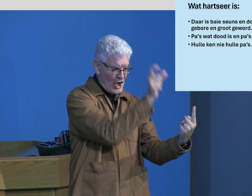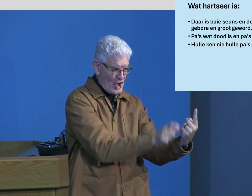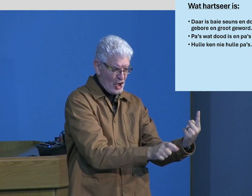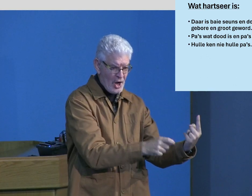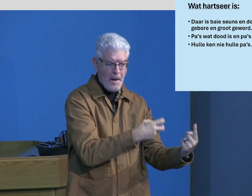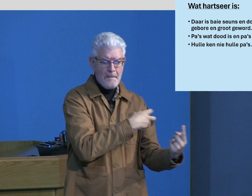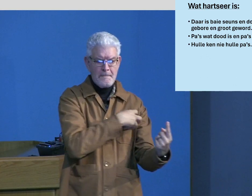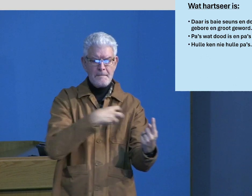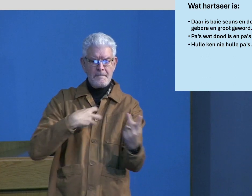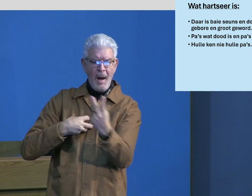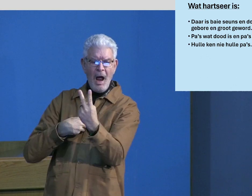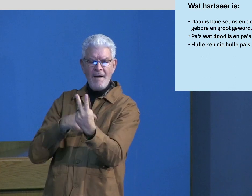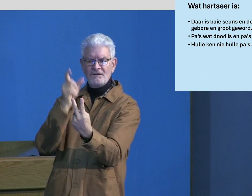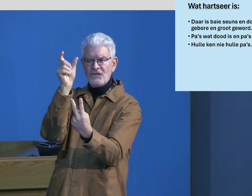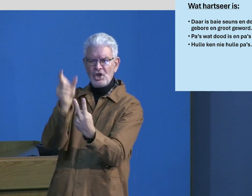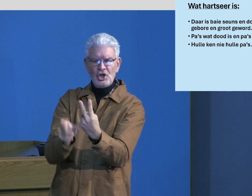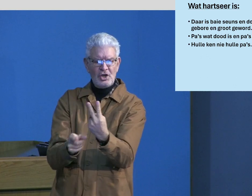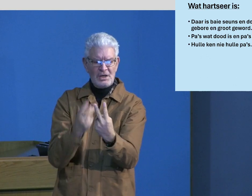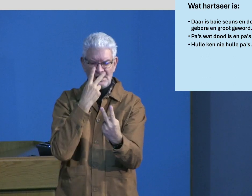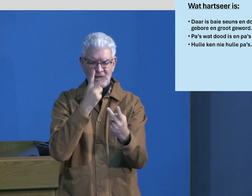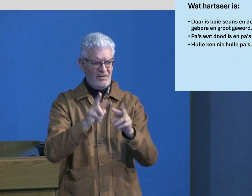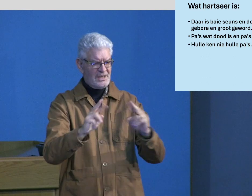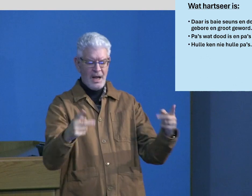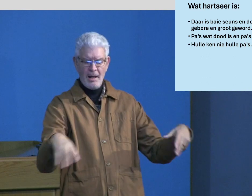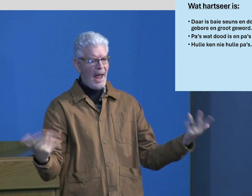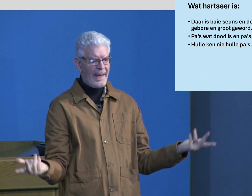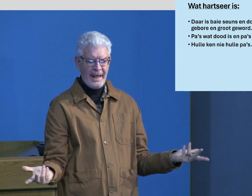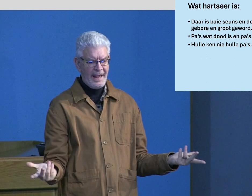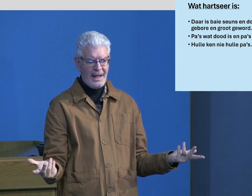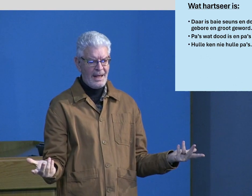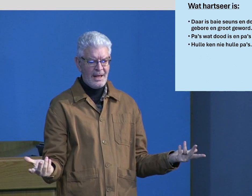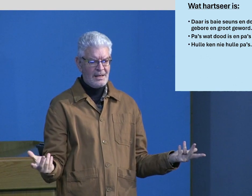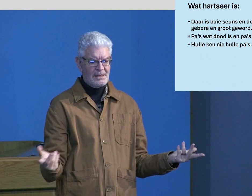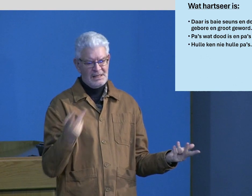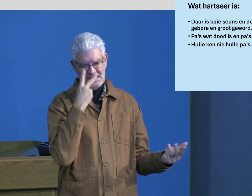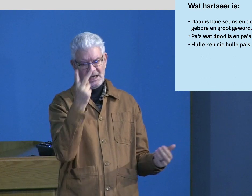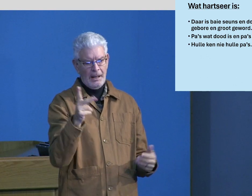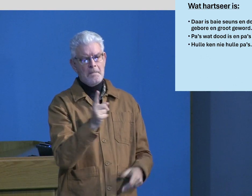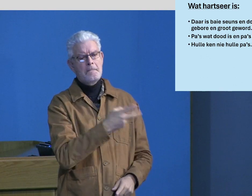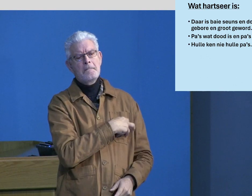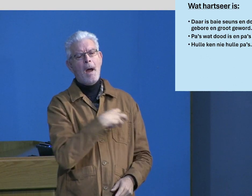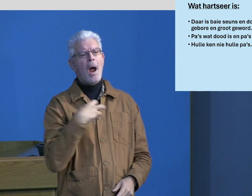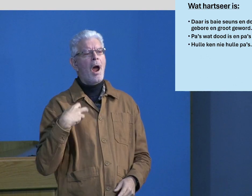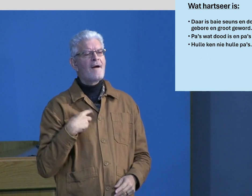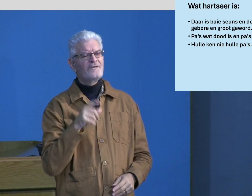Hulle kyk na 'n pa-figuur, ma-figuur, dan sien ons omtrent nie 'n verskil nie.